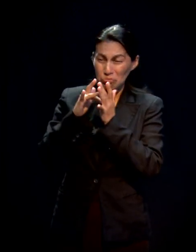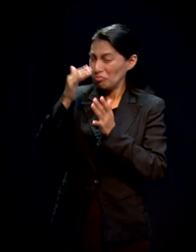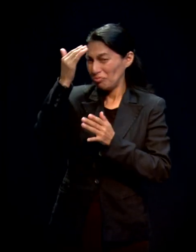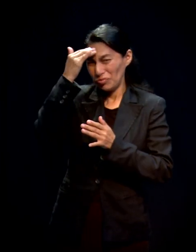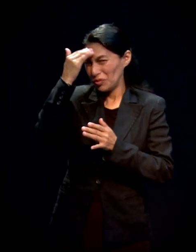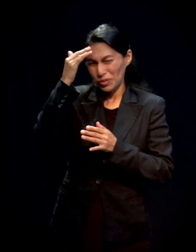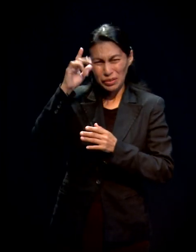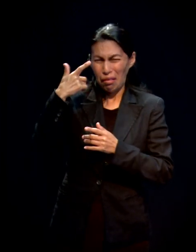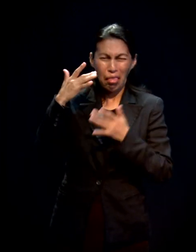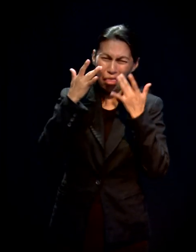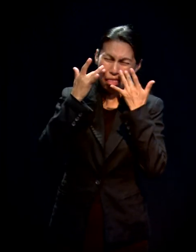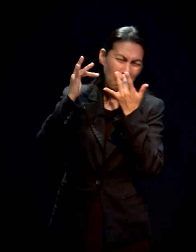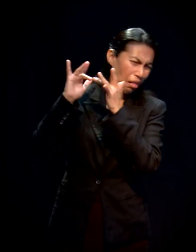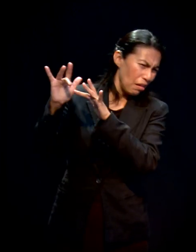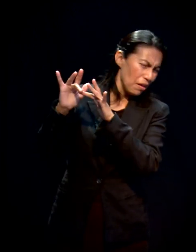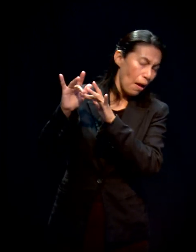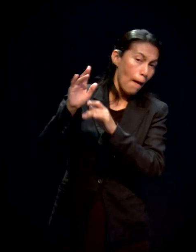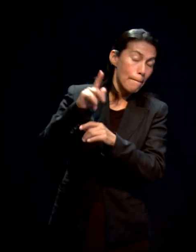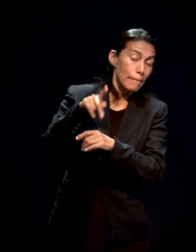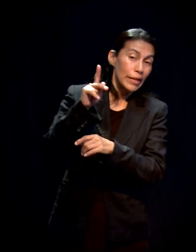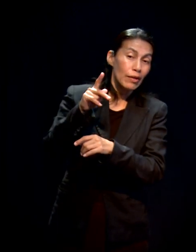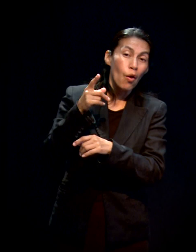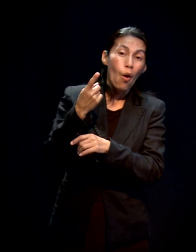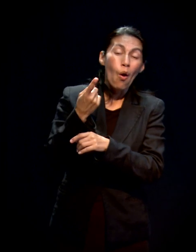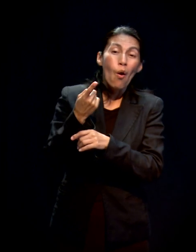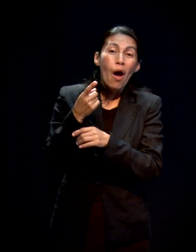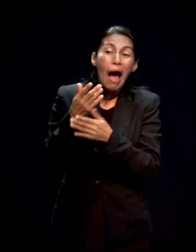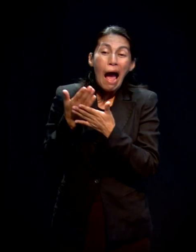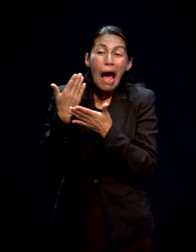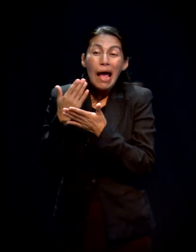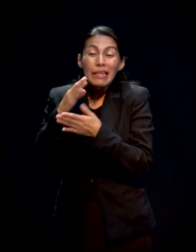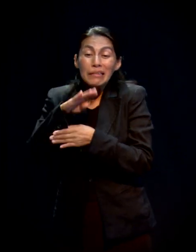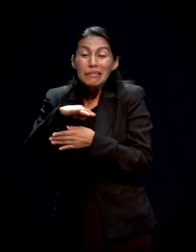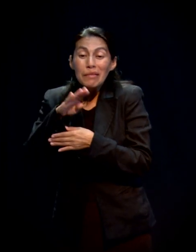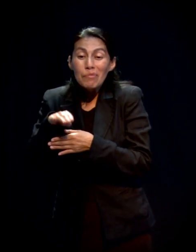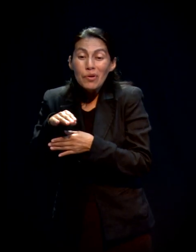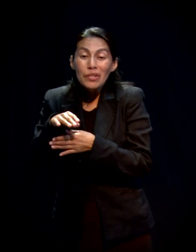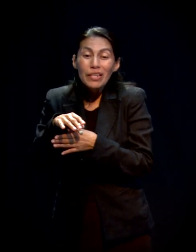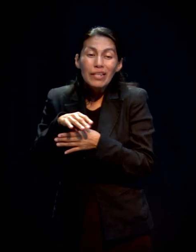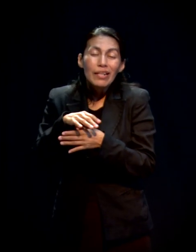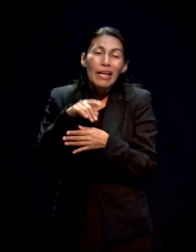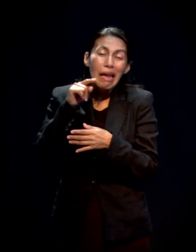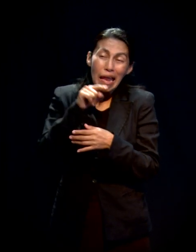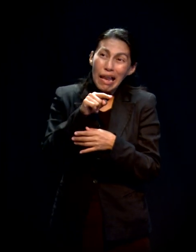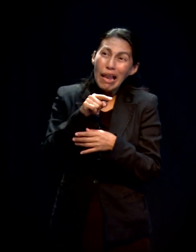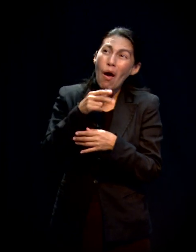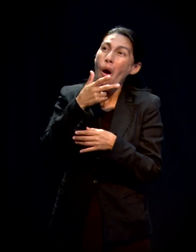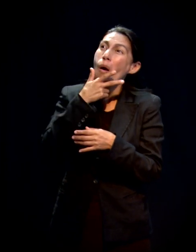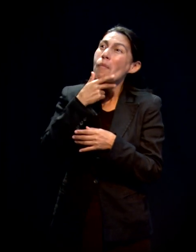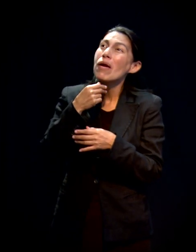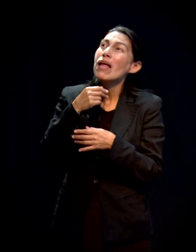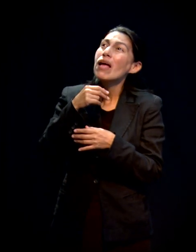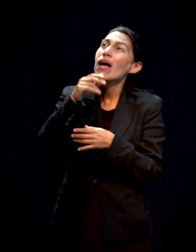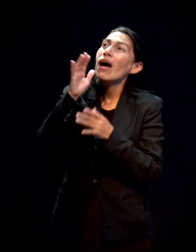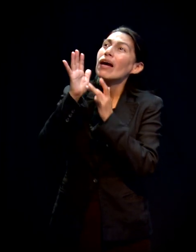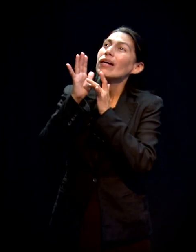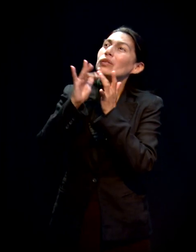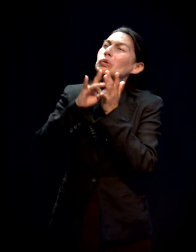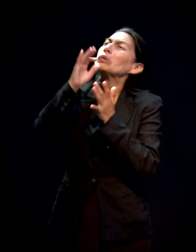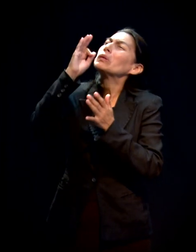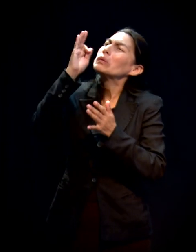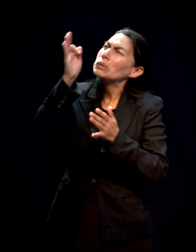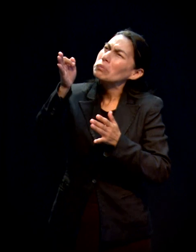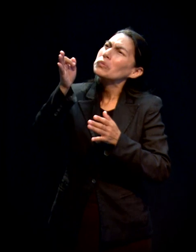jesús como salvador personal igual que tu papá ese es el milagro más grande que dios